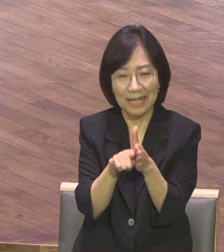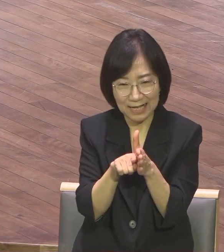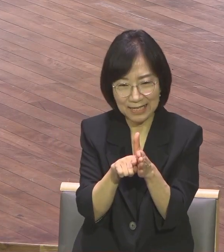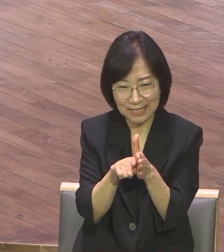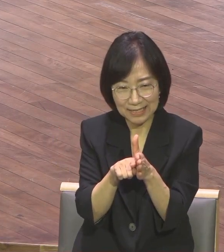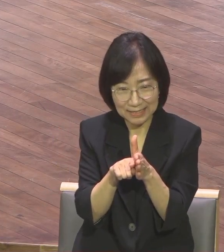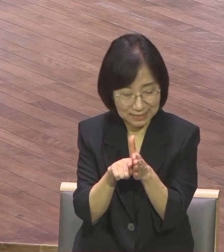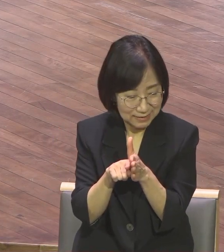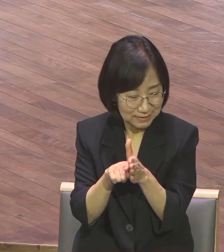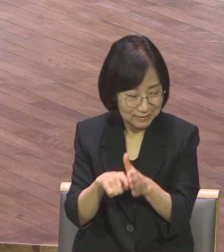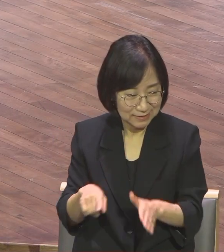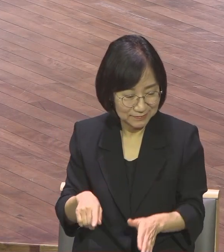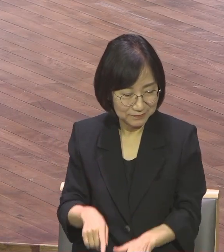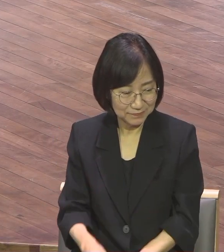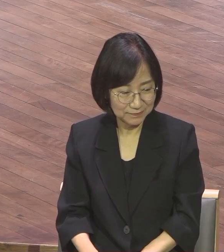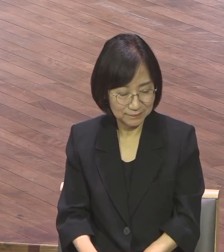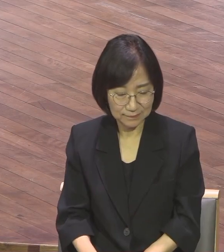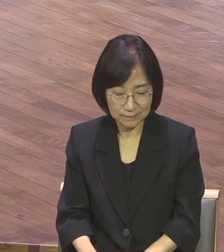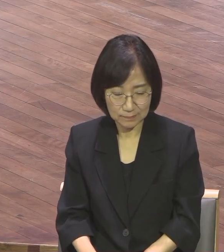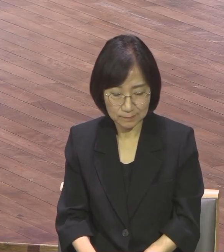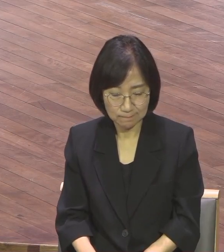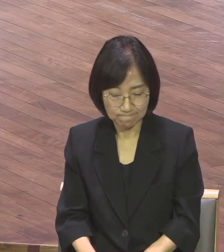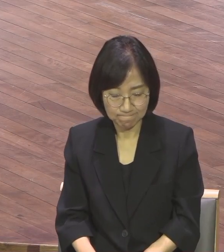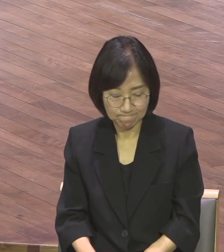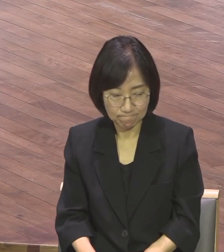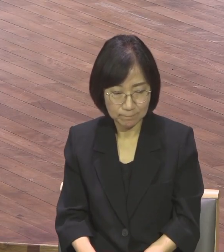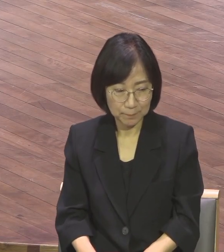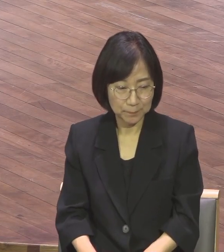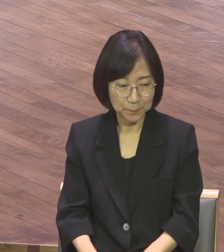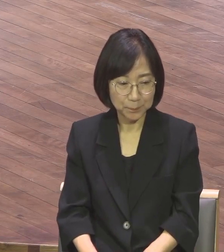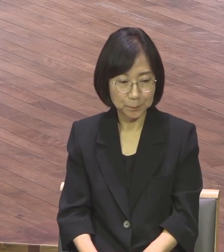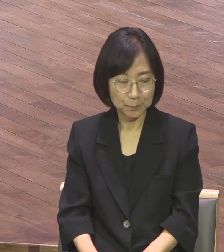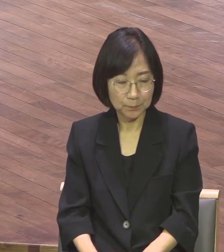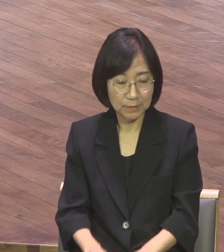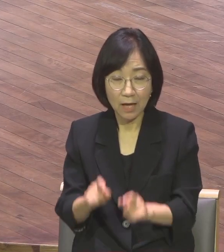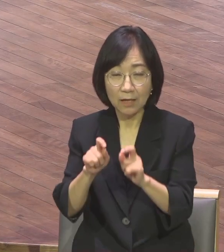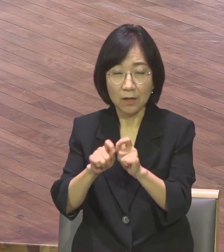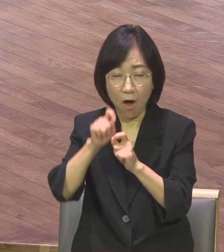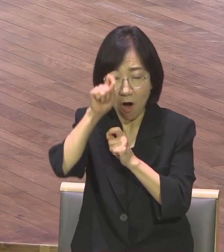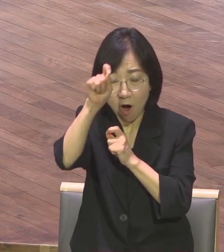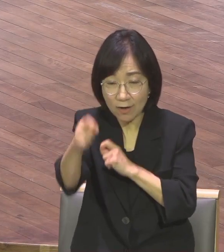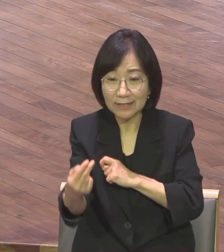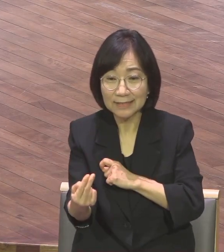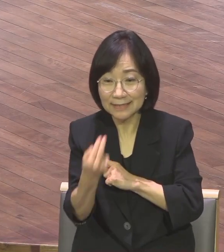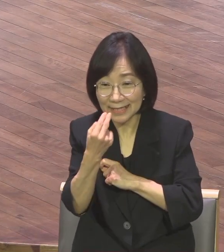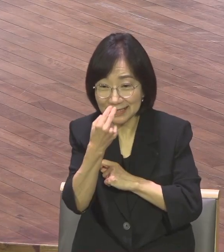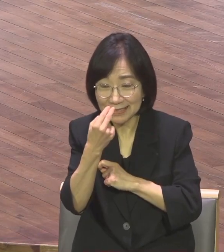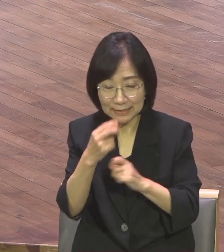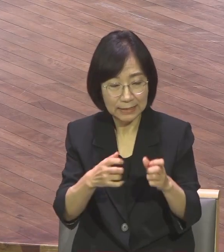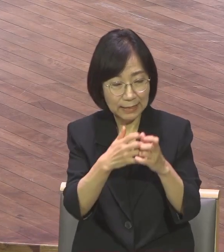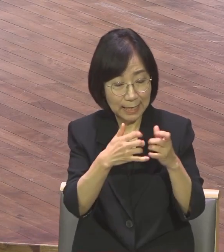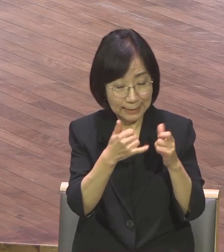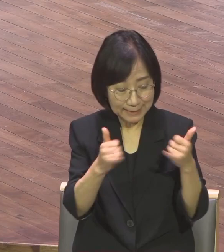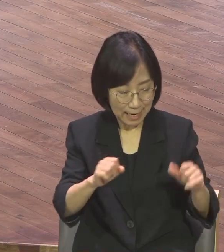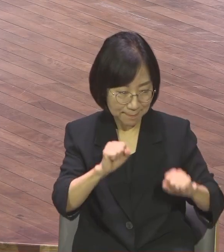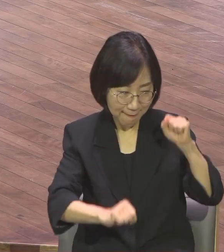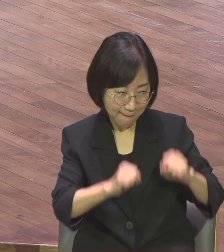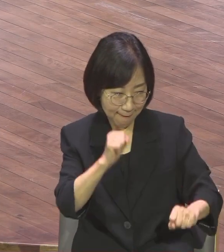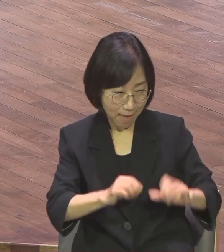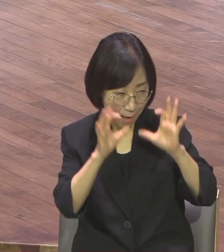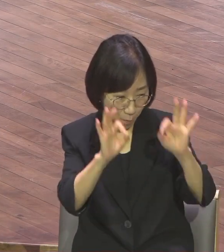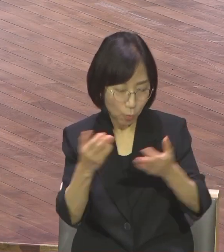3장 5절로 7절에 보면 이 영생은 어떤 인간의 행위로 주어진 것이 아님을 밝히고